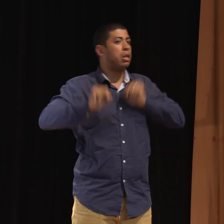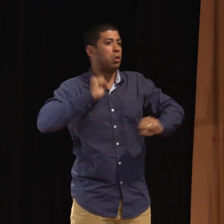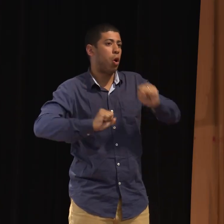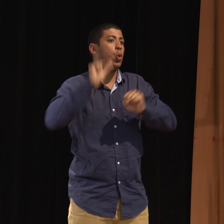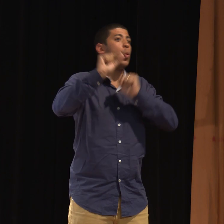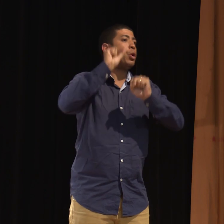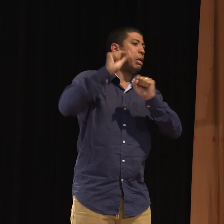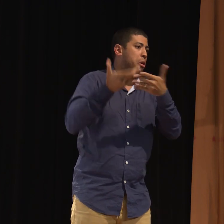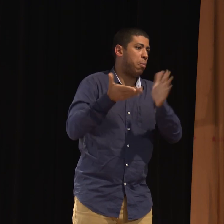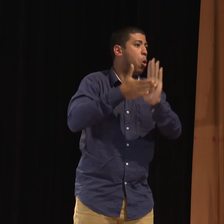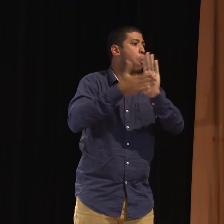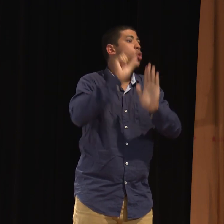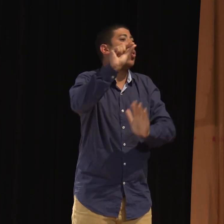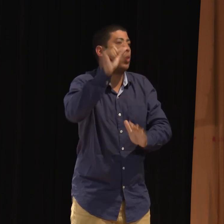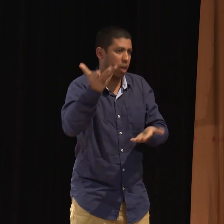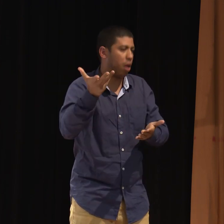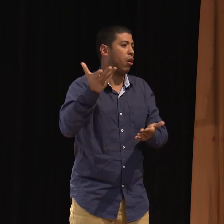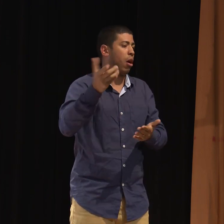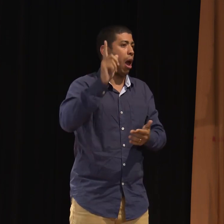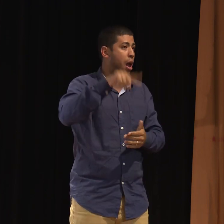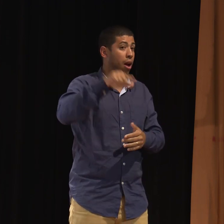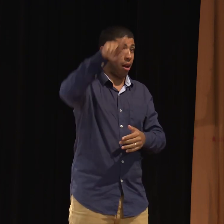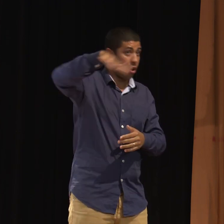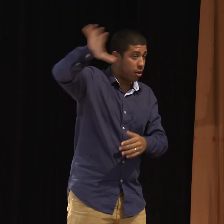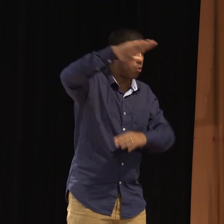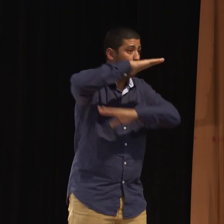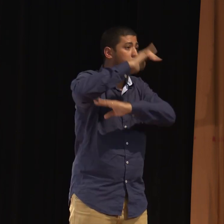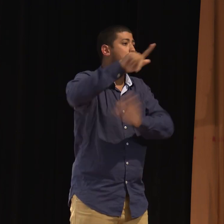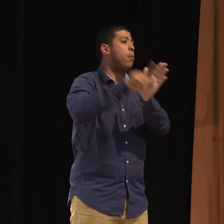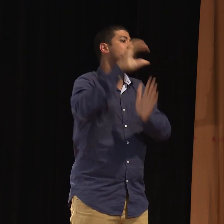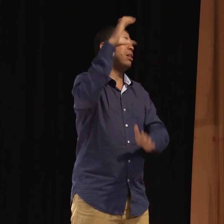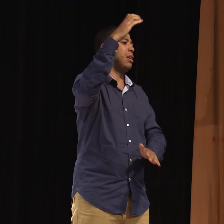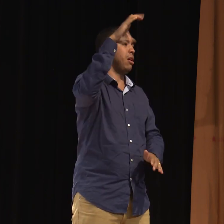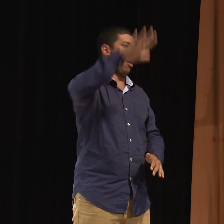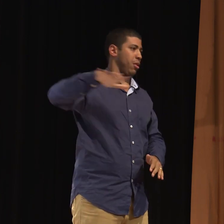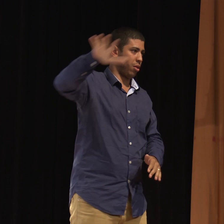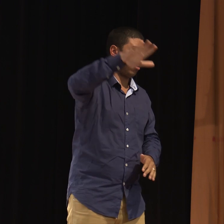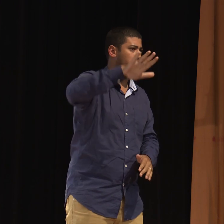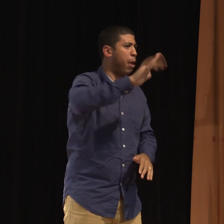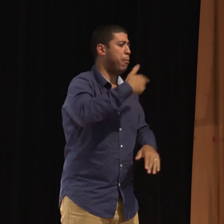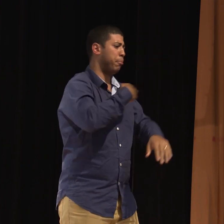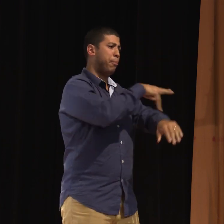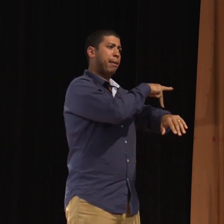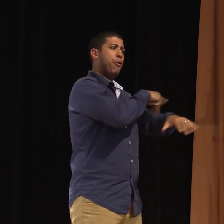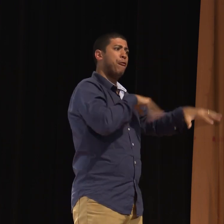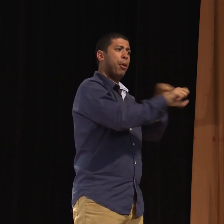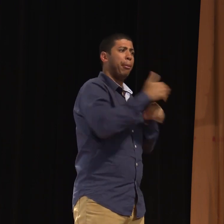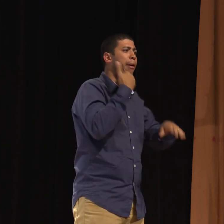Porque esse museu é um local muito importante, já recebeu vários prêmios, né? É um espaço